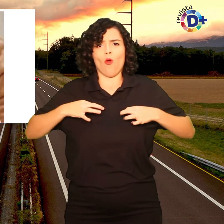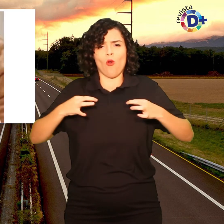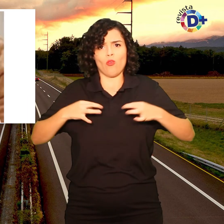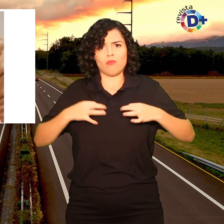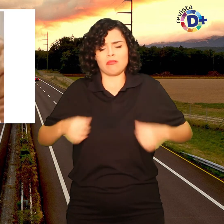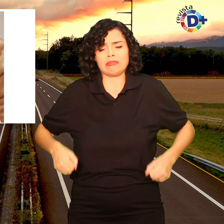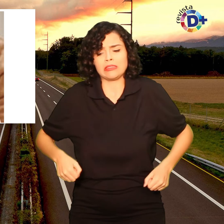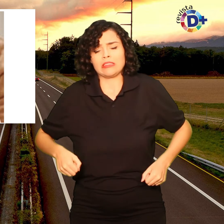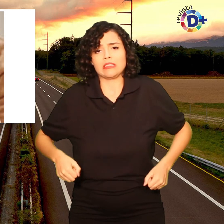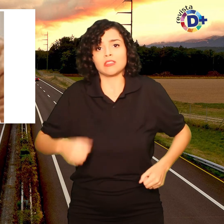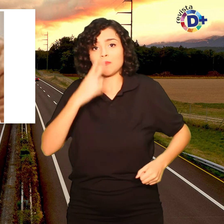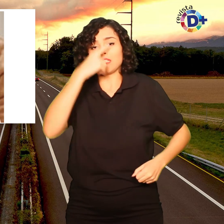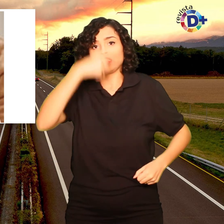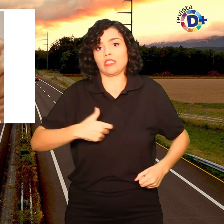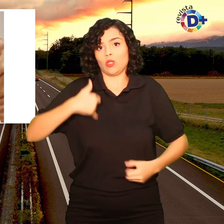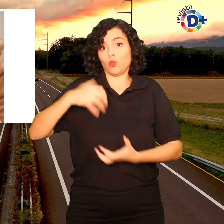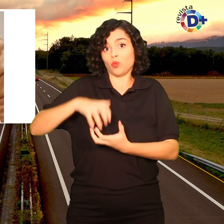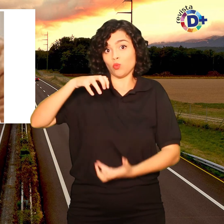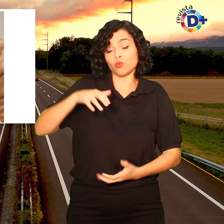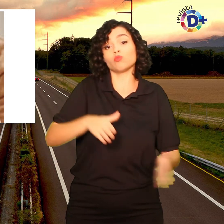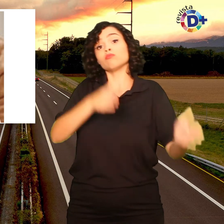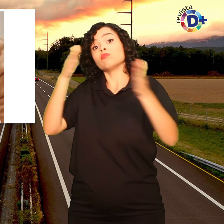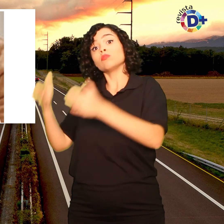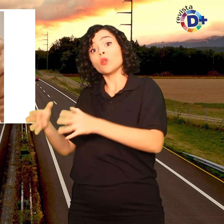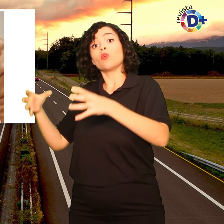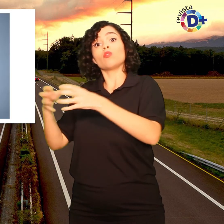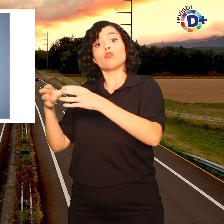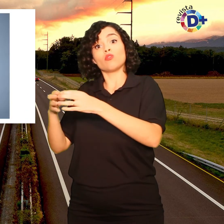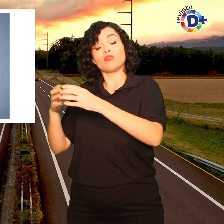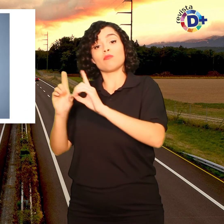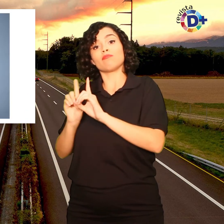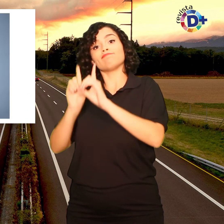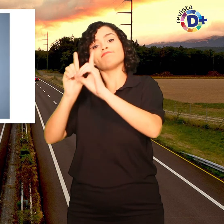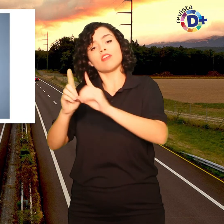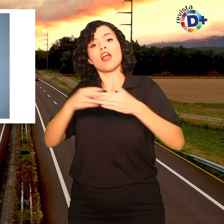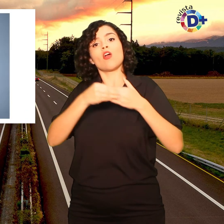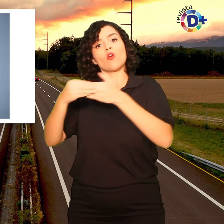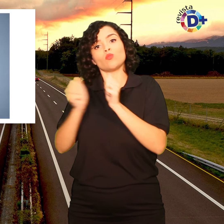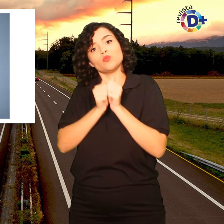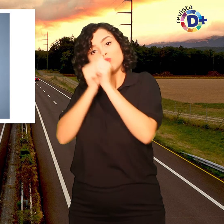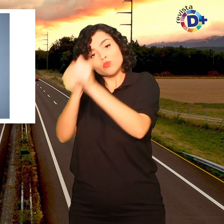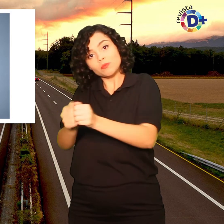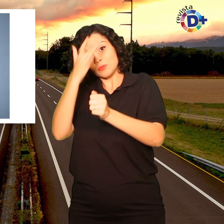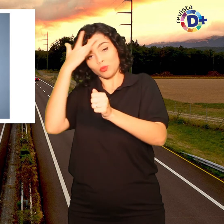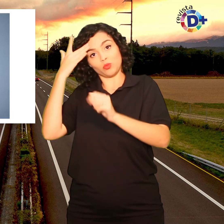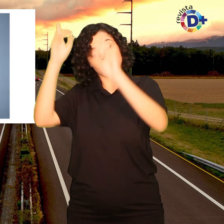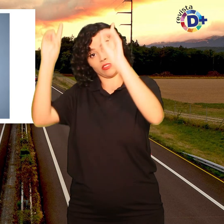último grupo para o papel de acompanhante de uma pessoa com deficiência ao chegar no memorial da inclusão